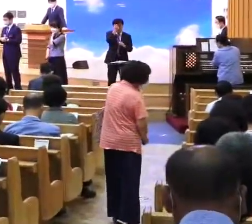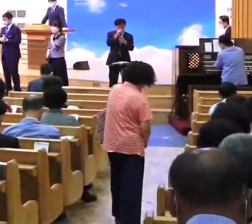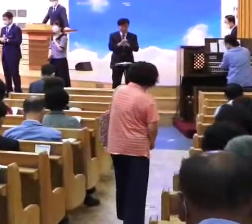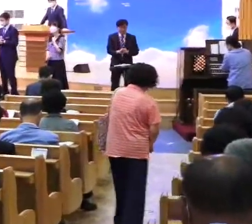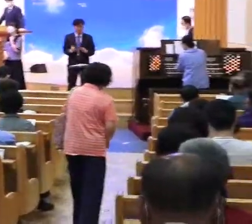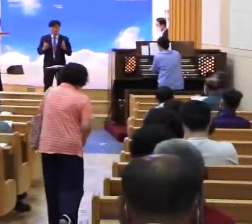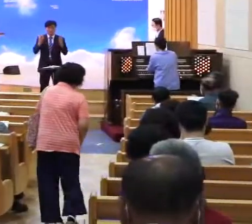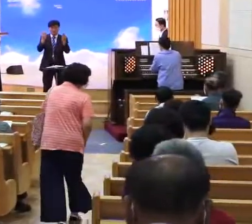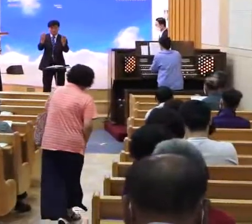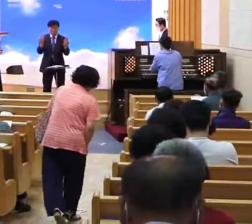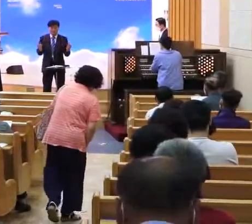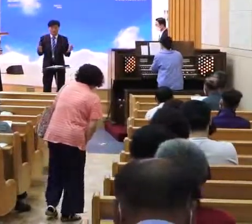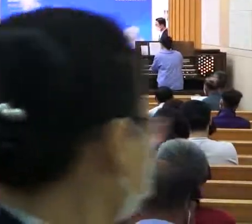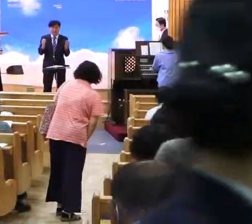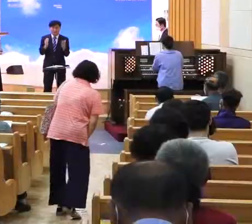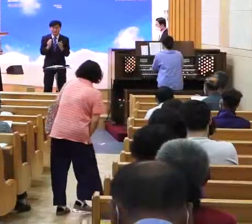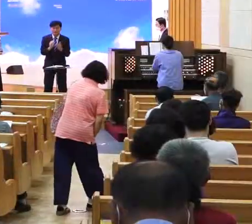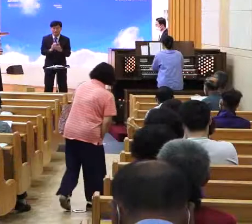아멘.